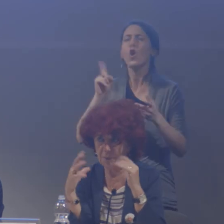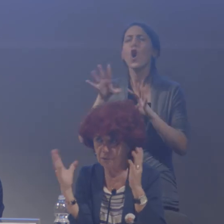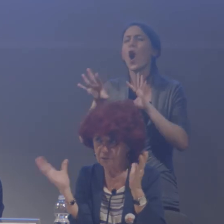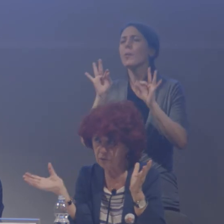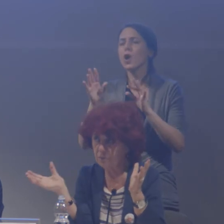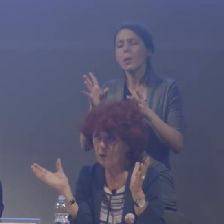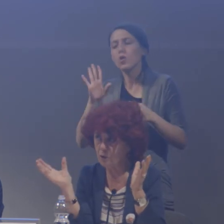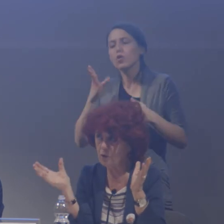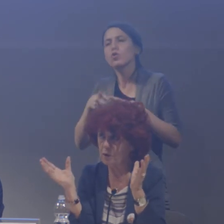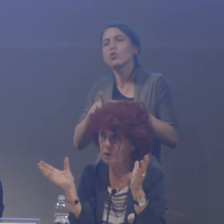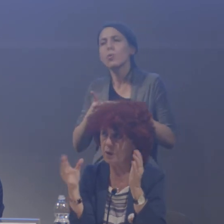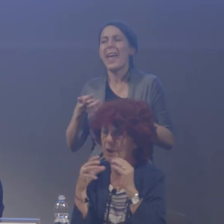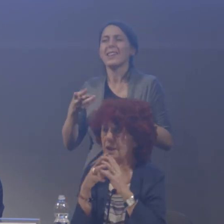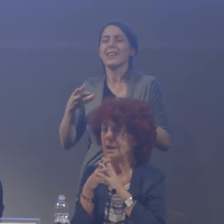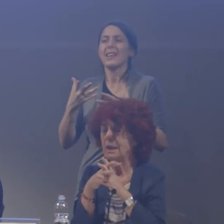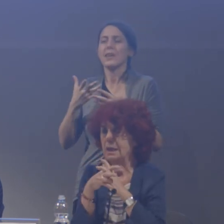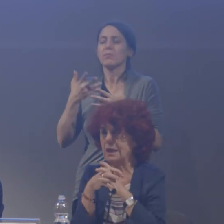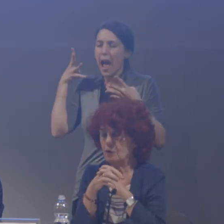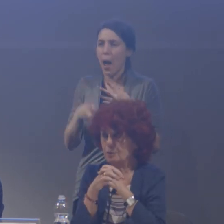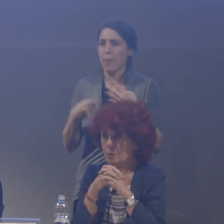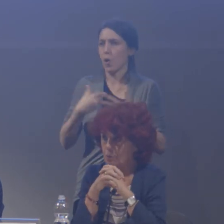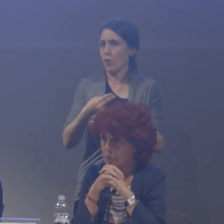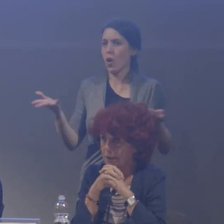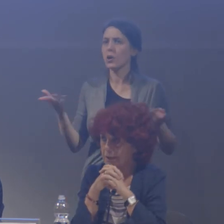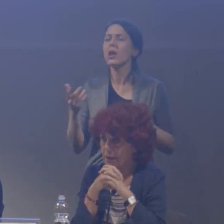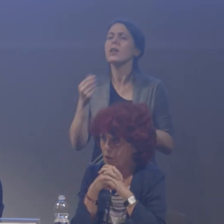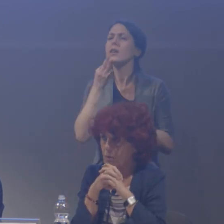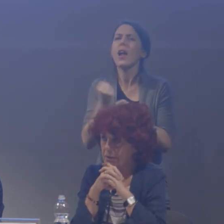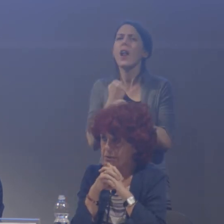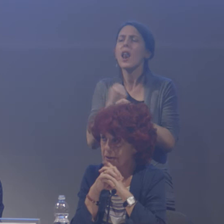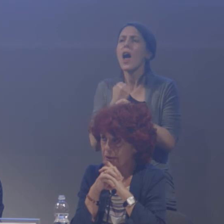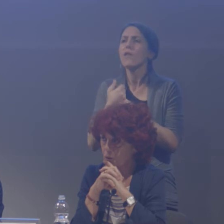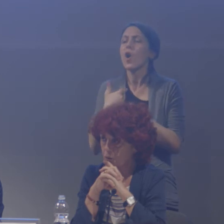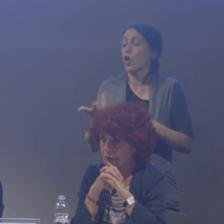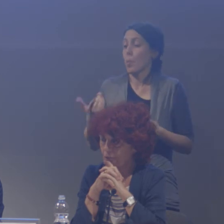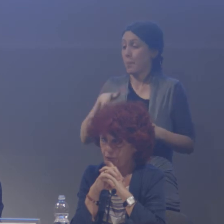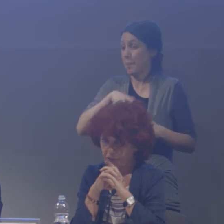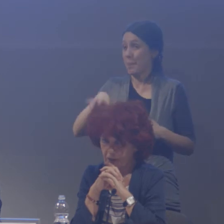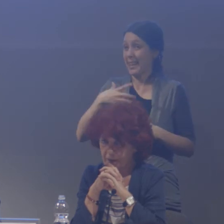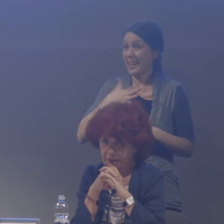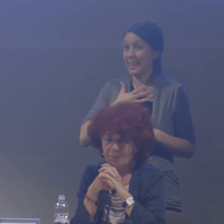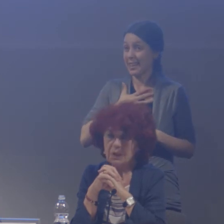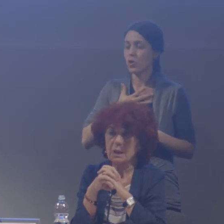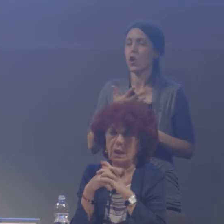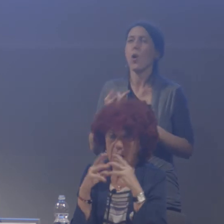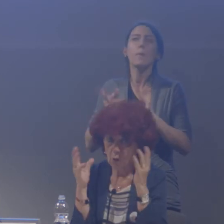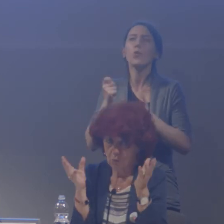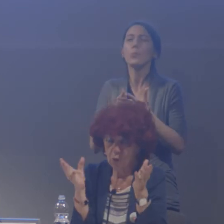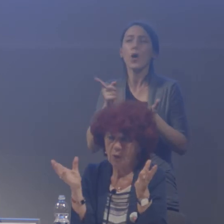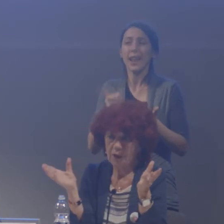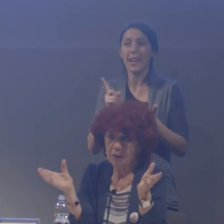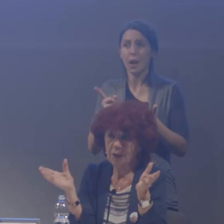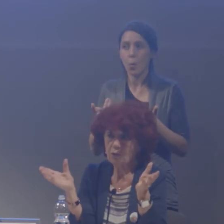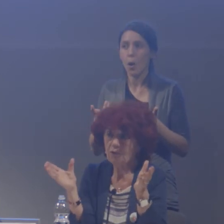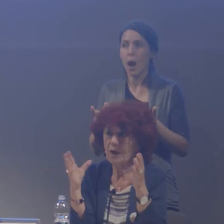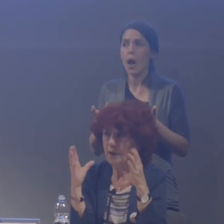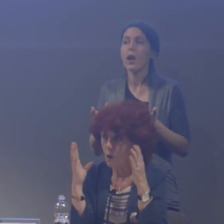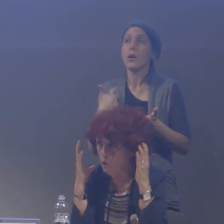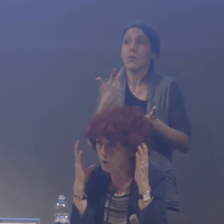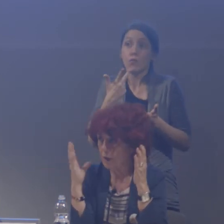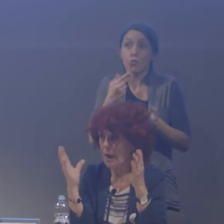ma di approfondimento, io credo che il lavoro più importante che come Ministero devo fare e che comunque